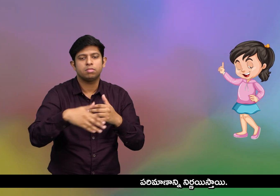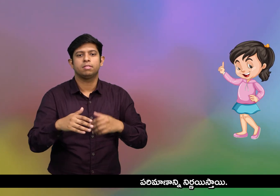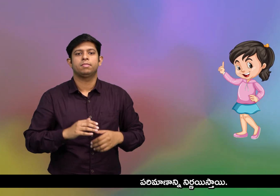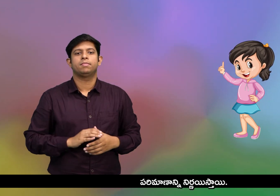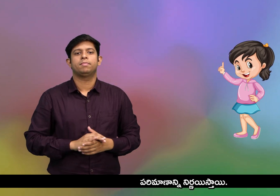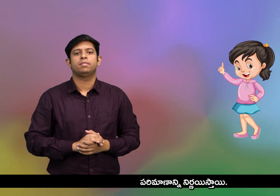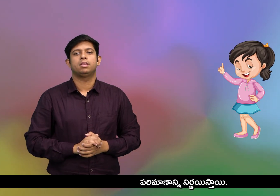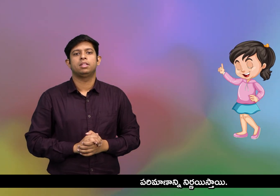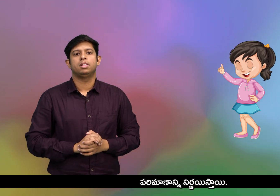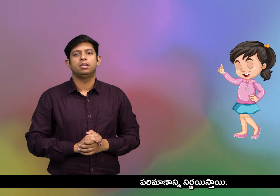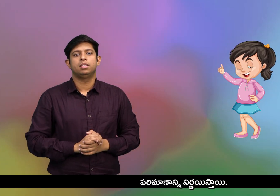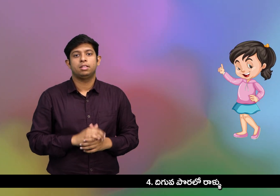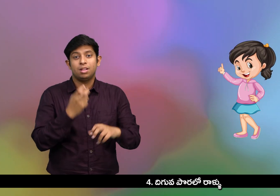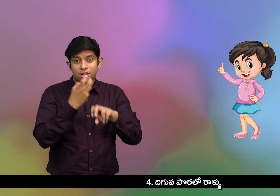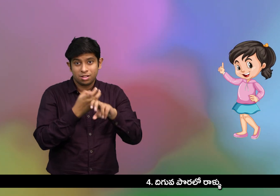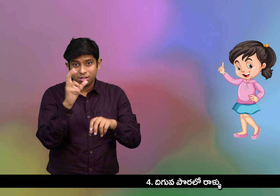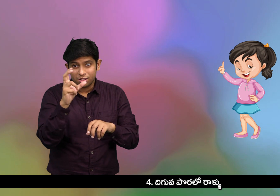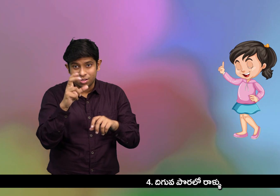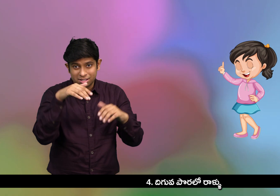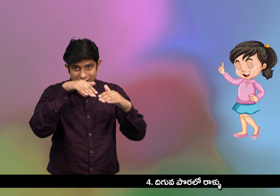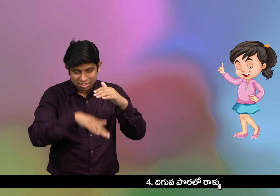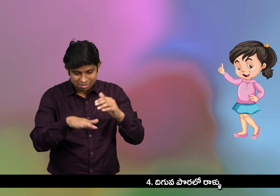నిర్ణయిస్తాయి. దిగువ పొరలోని రాళ్ళు